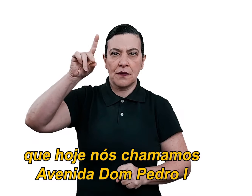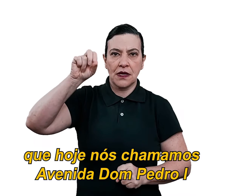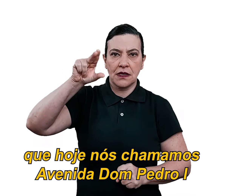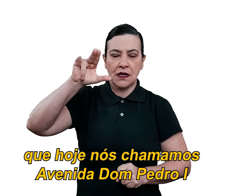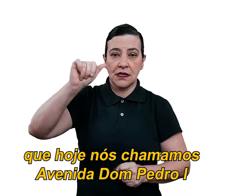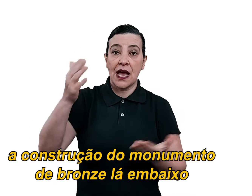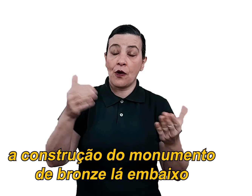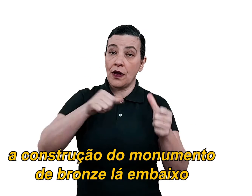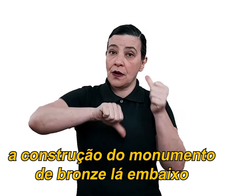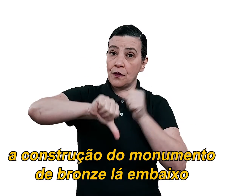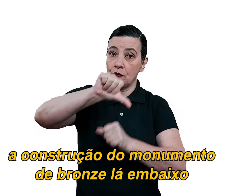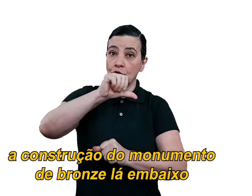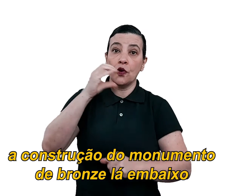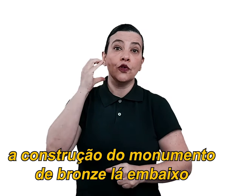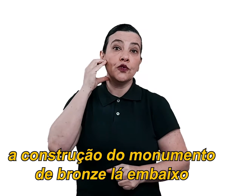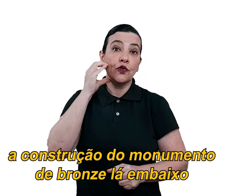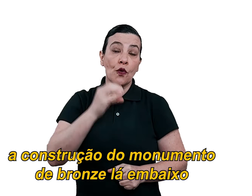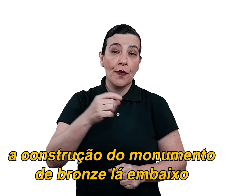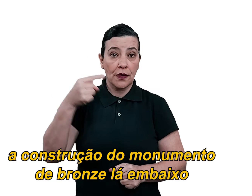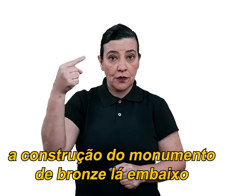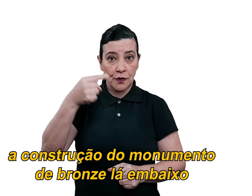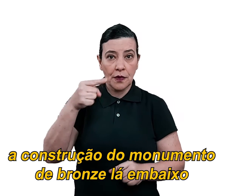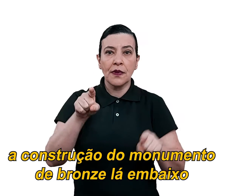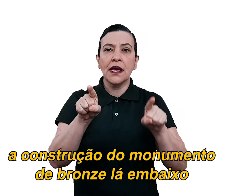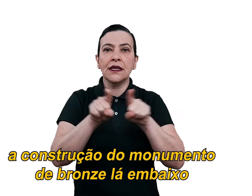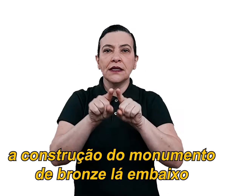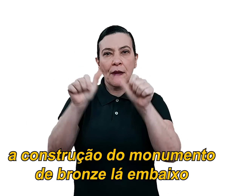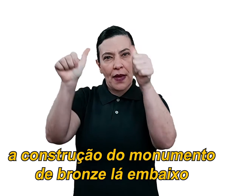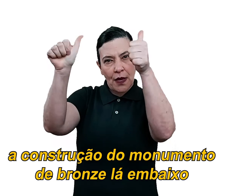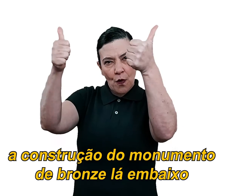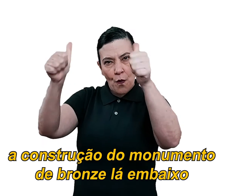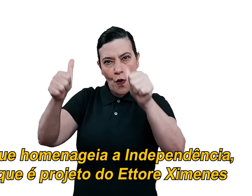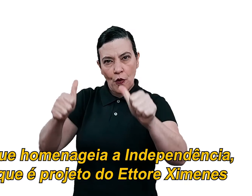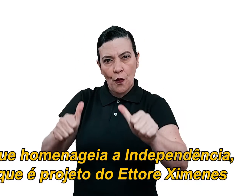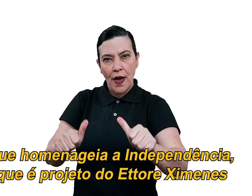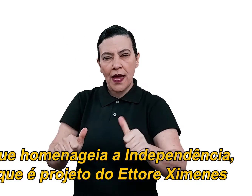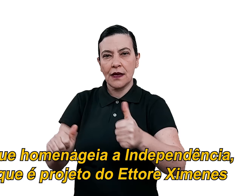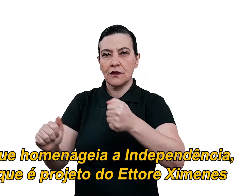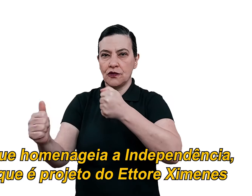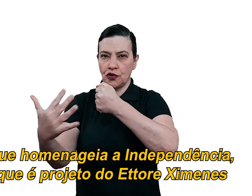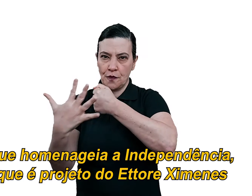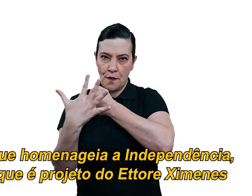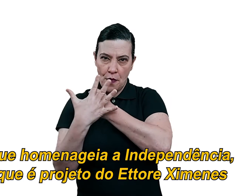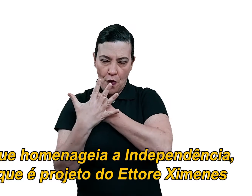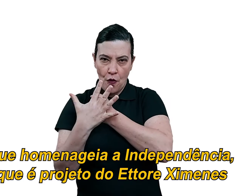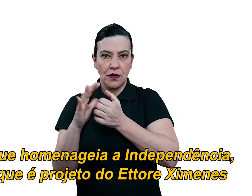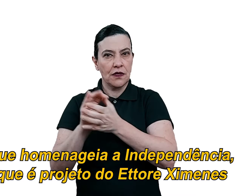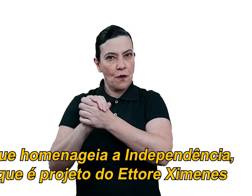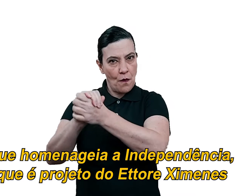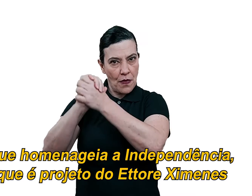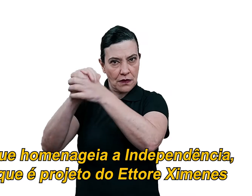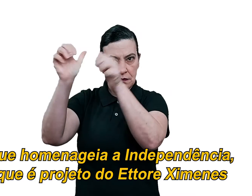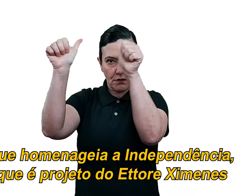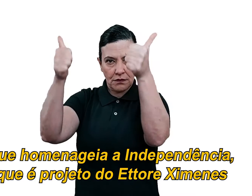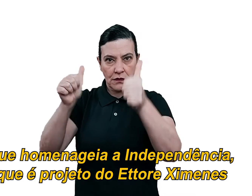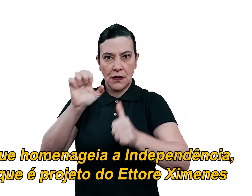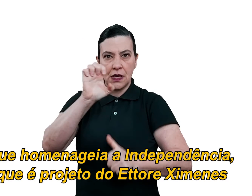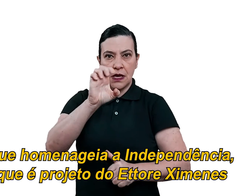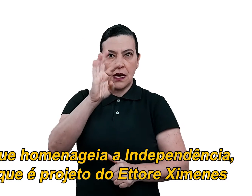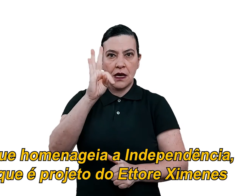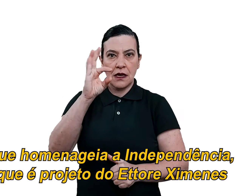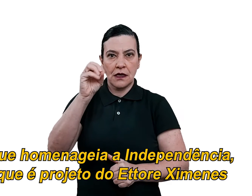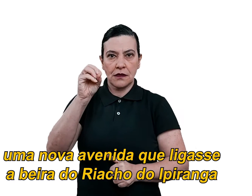Pedro I, a construção do monumento de bronze lá embaixo, que homenageia a independência, né, que é projeto do